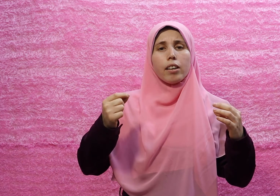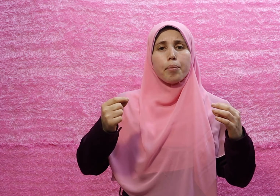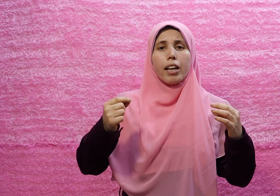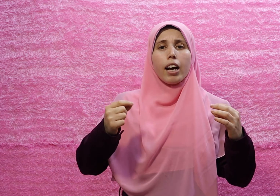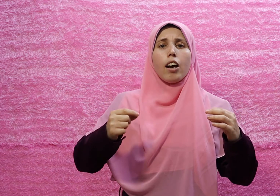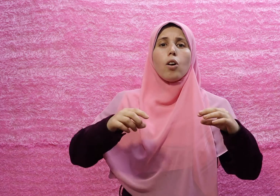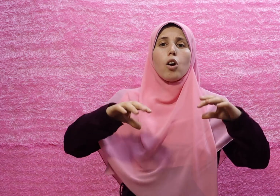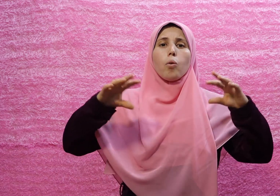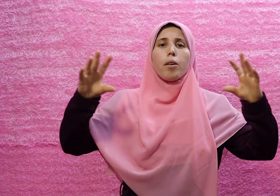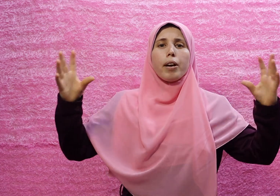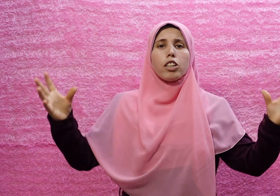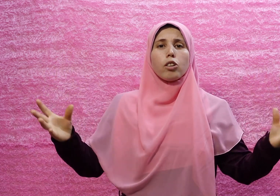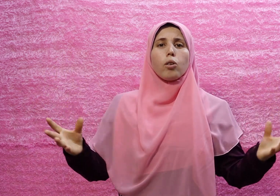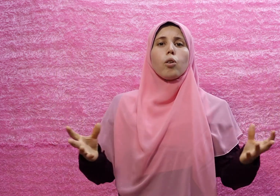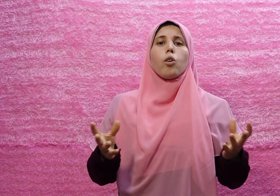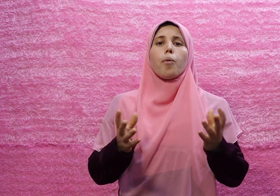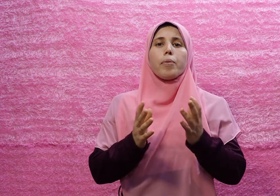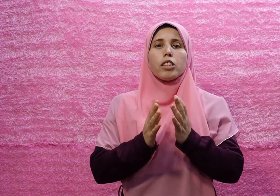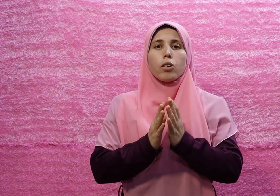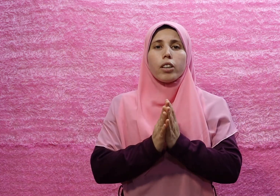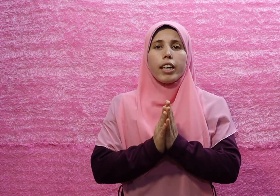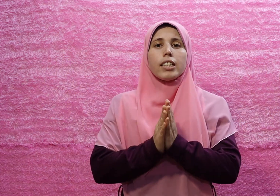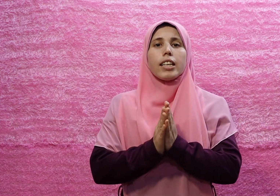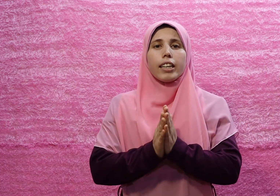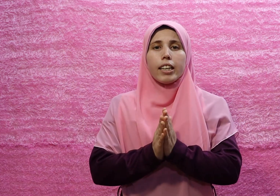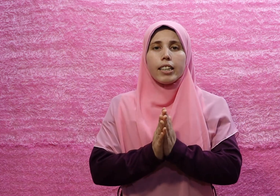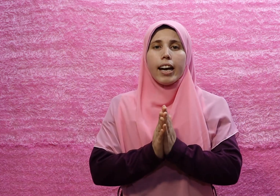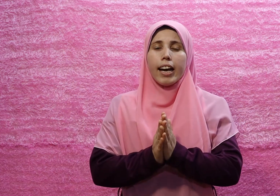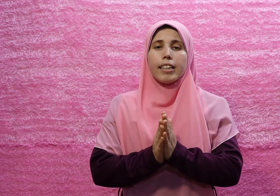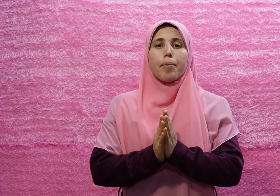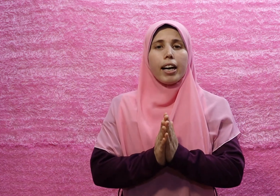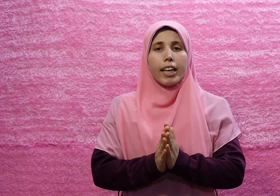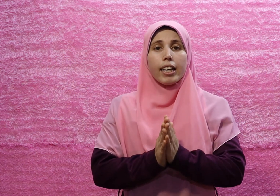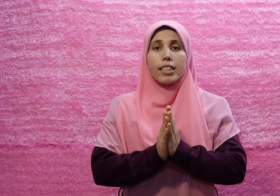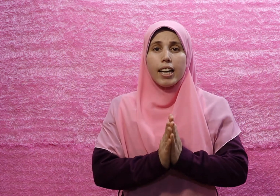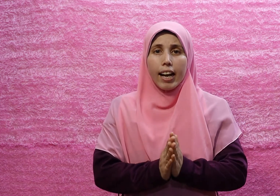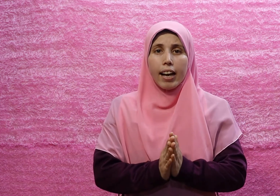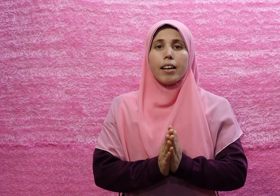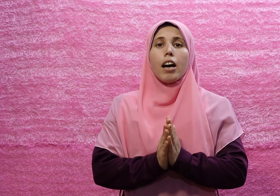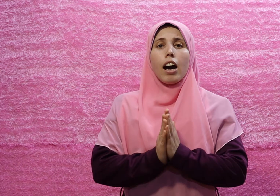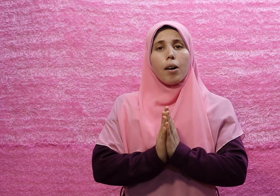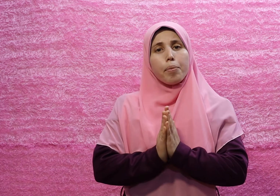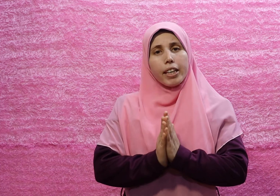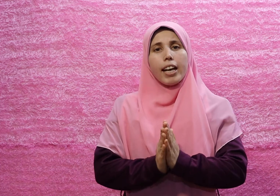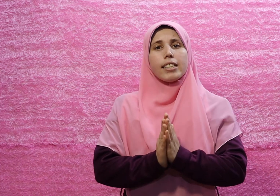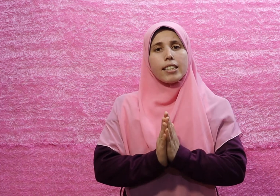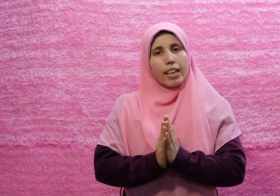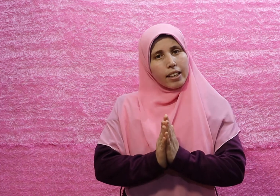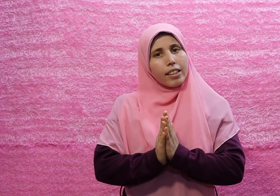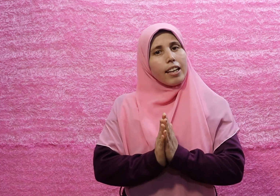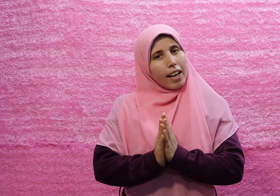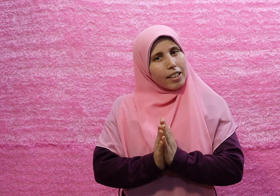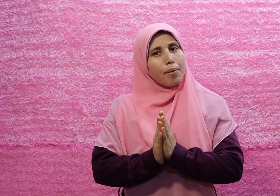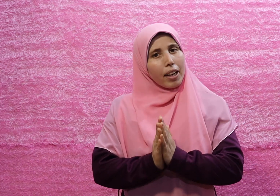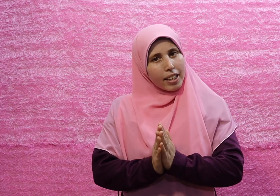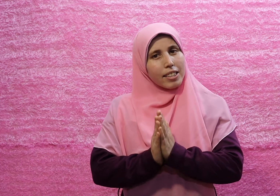ربنا خلقه، والبشر دول كلهم من ذريه سيدنا ادم عليه السلام، من نسل سيدنا ادم عليه